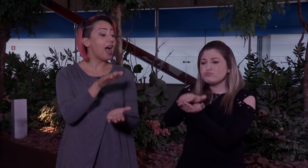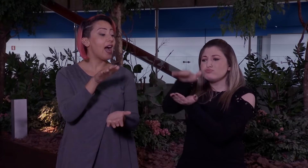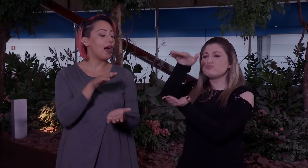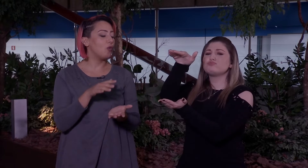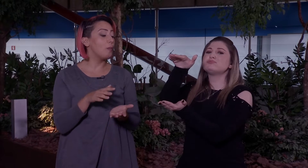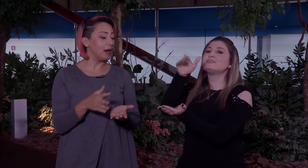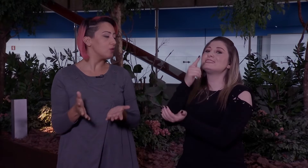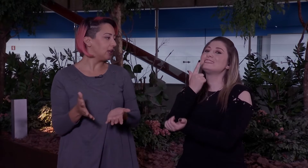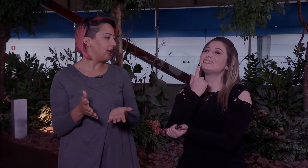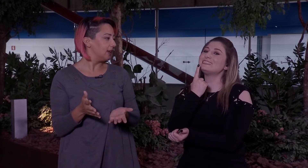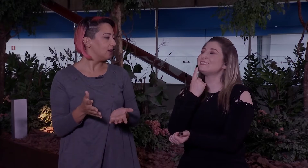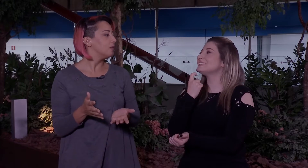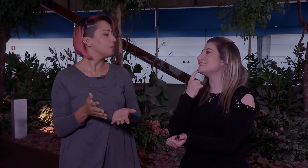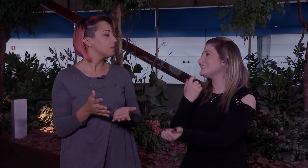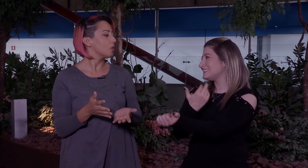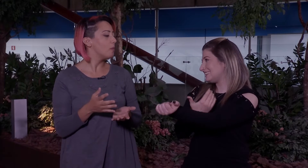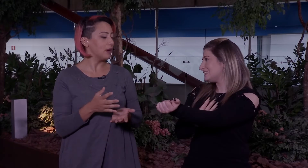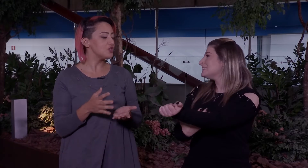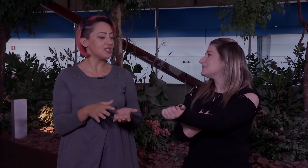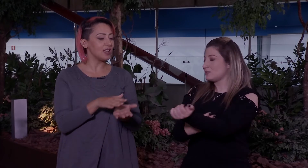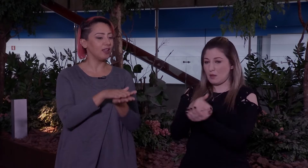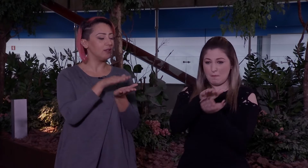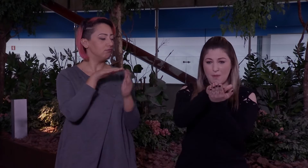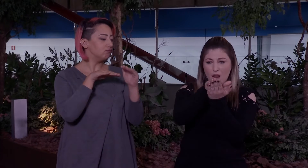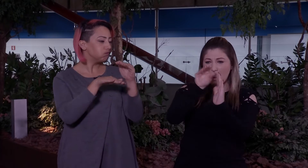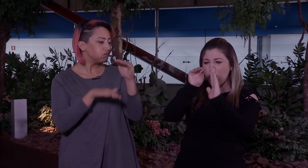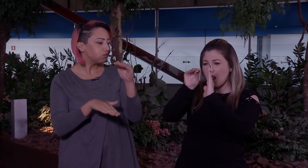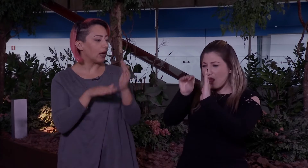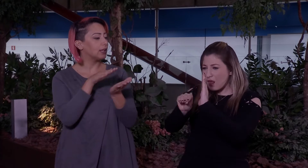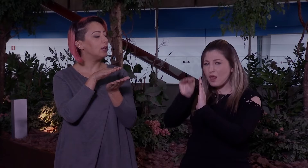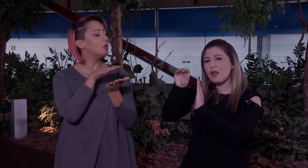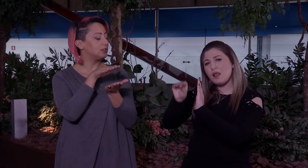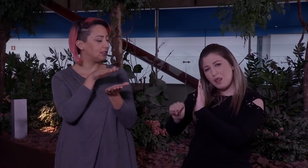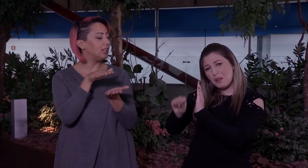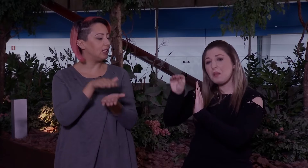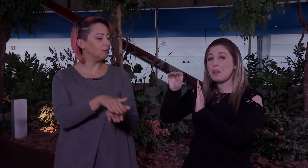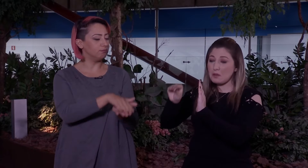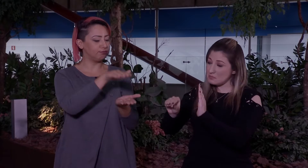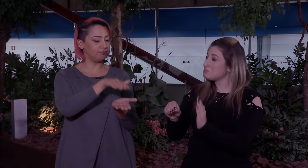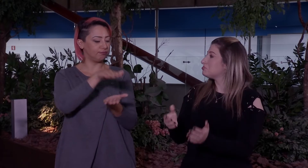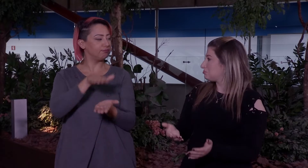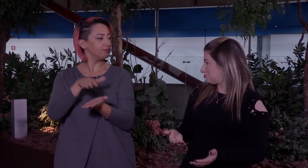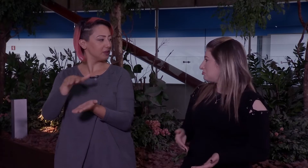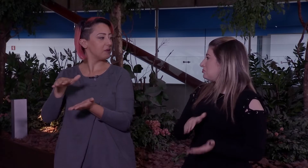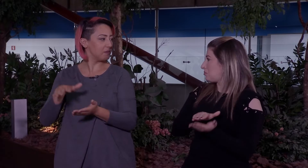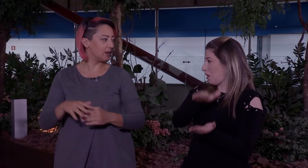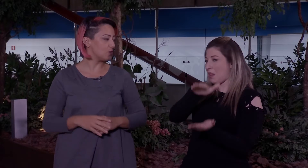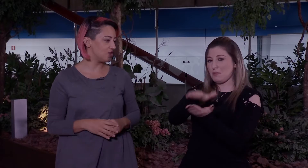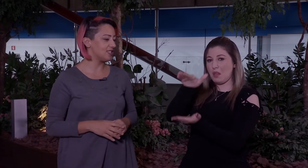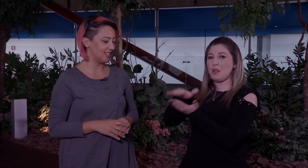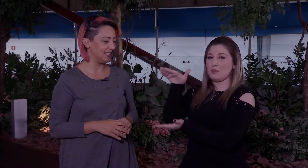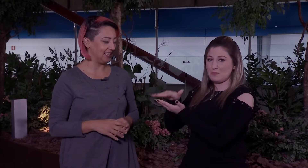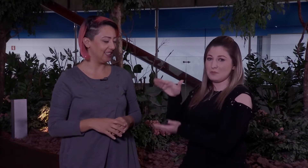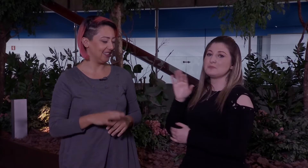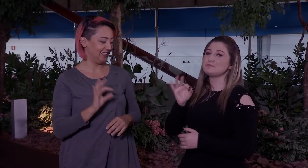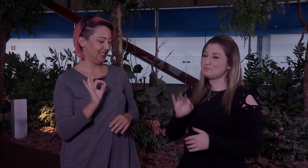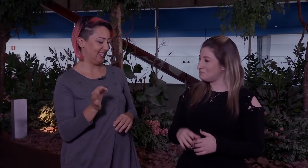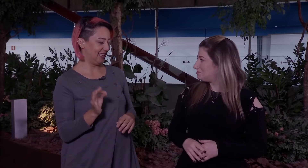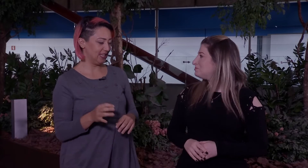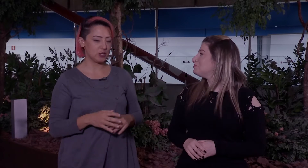Ah, o banco, né? O banco de sangue. Aqui eu, sim, banco de sangue, isso.